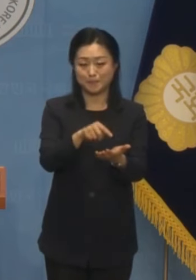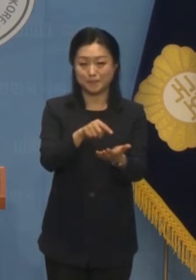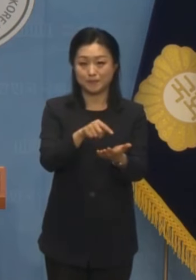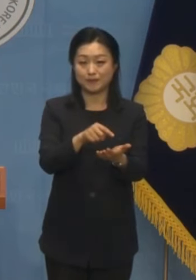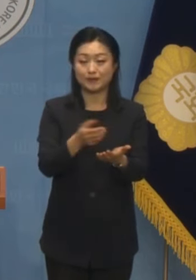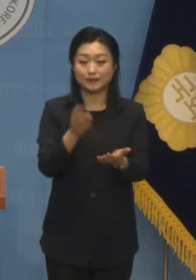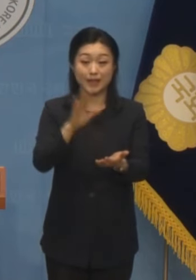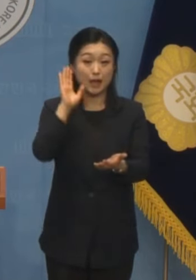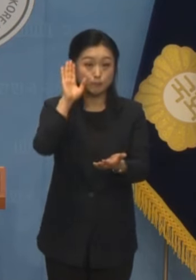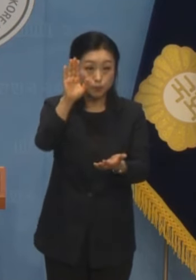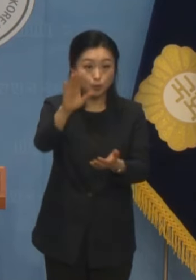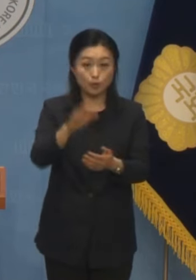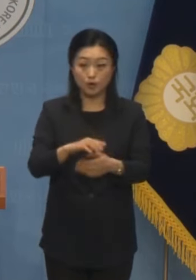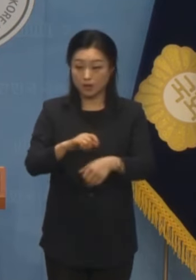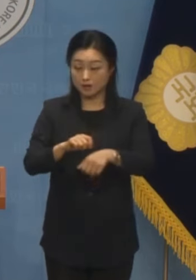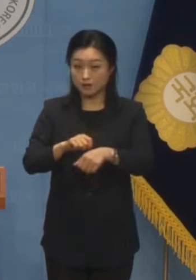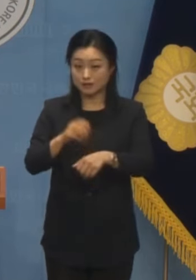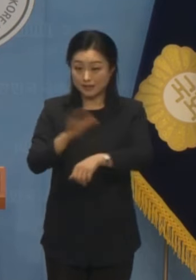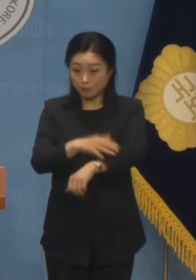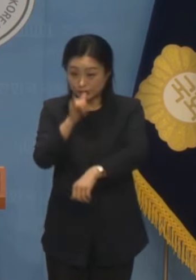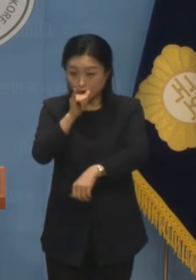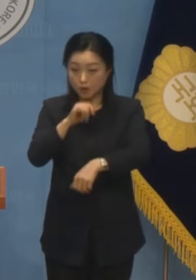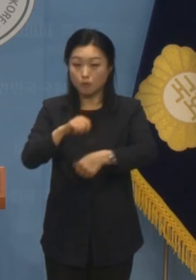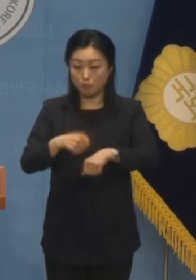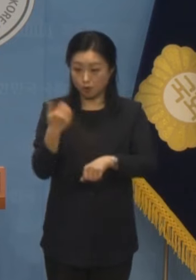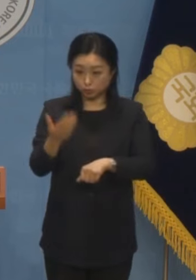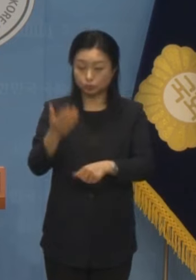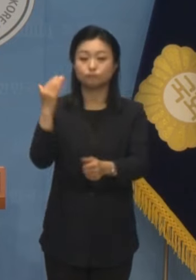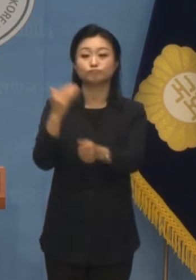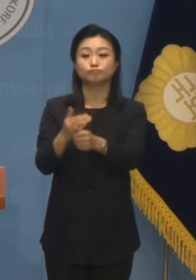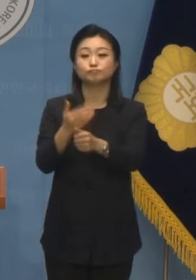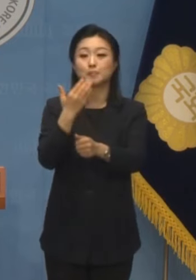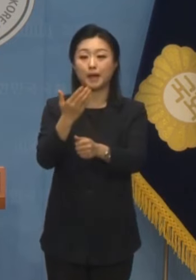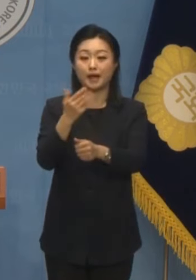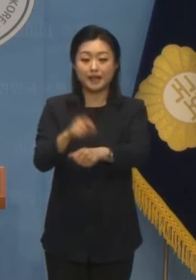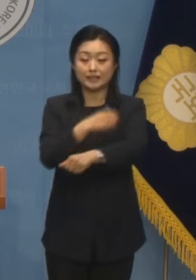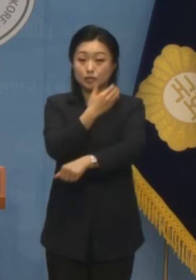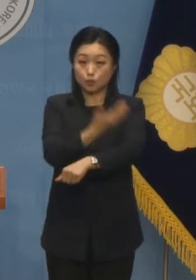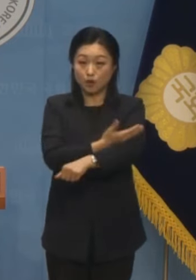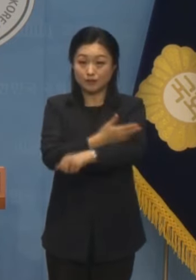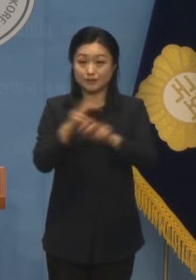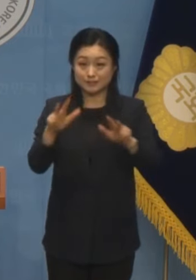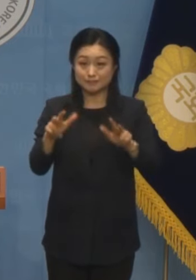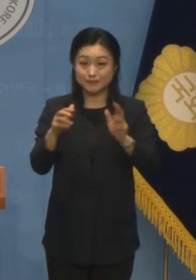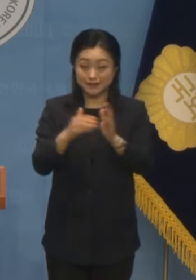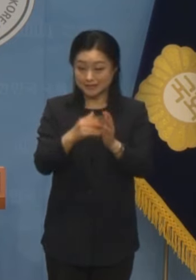있습니다. 앞으로 이러한 검사들에 대한 특권과 반칙을